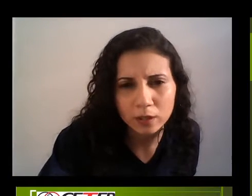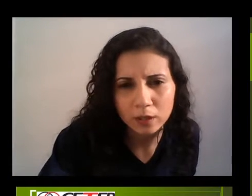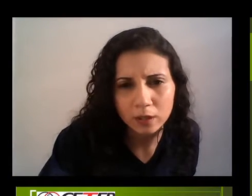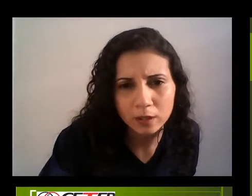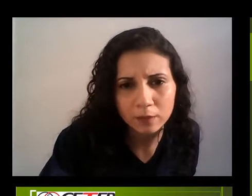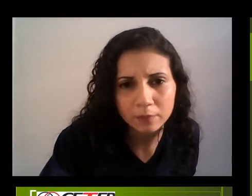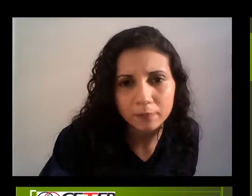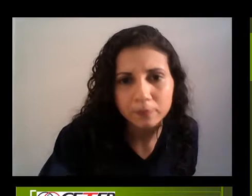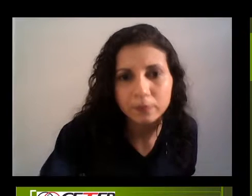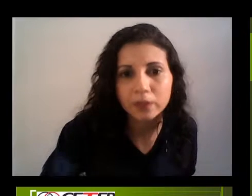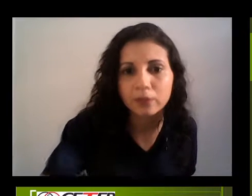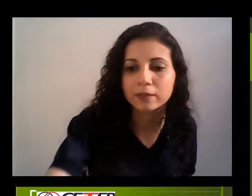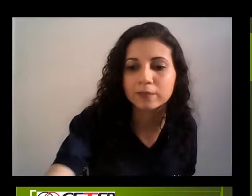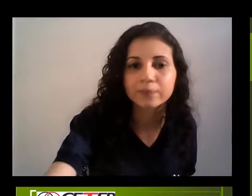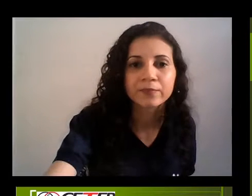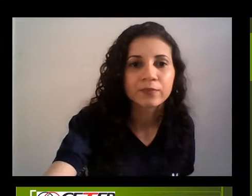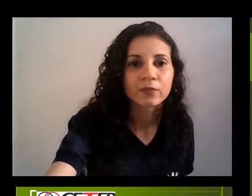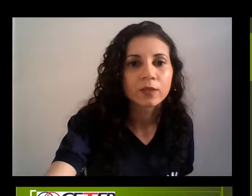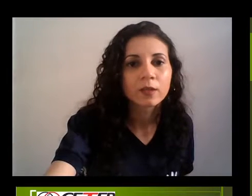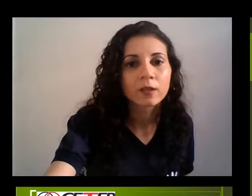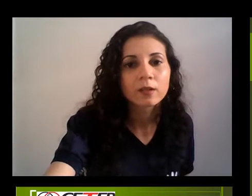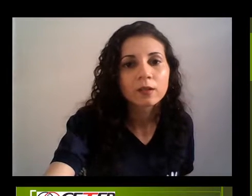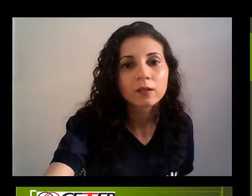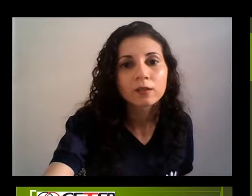tudo aqui, creio que sim.